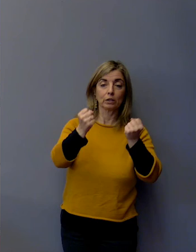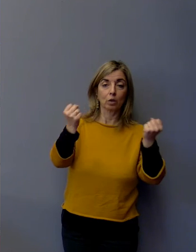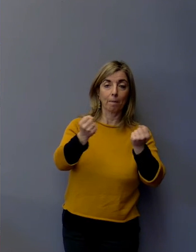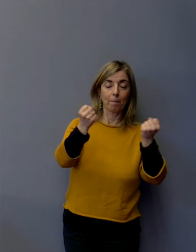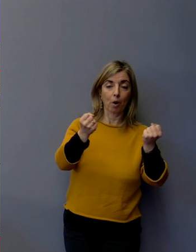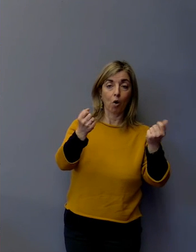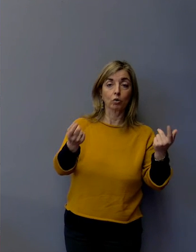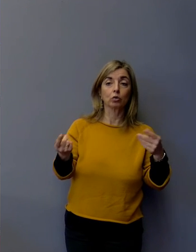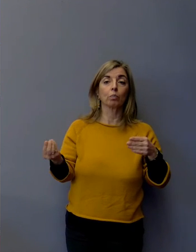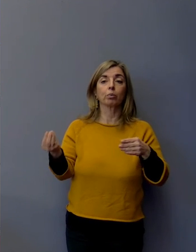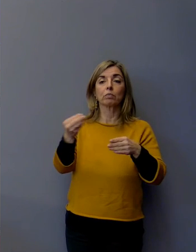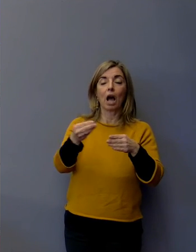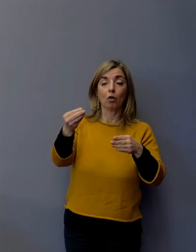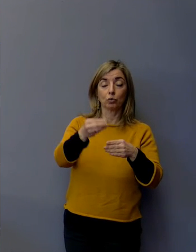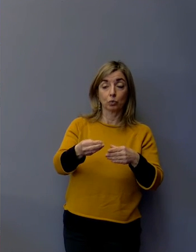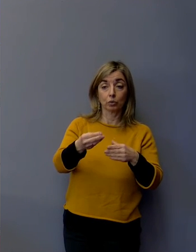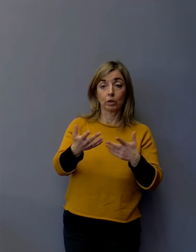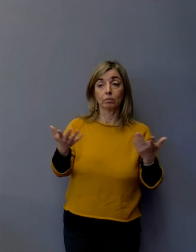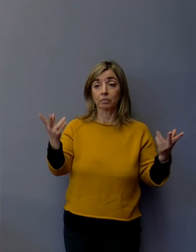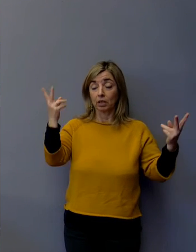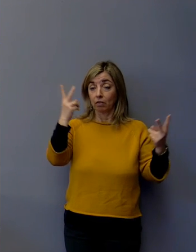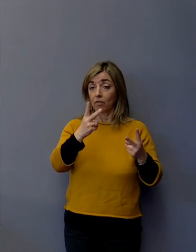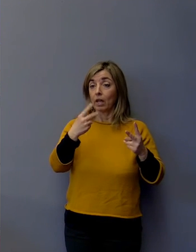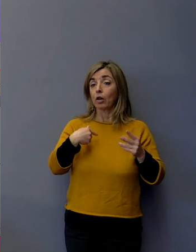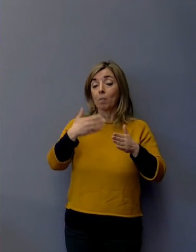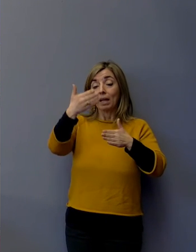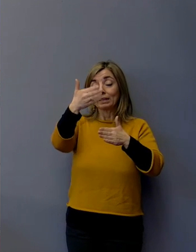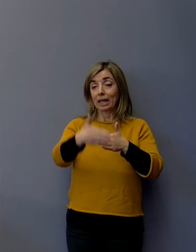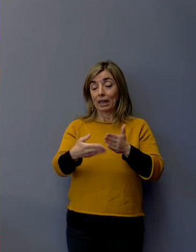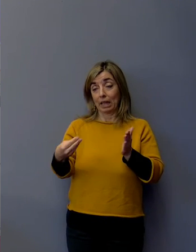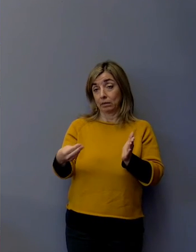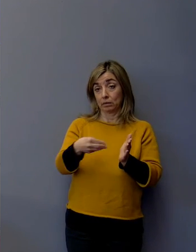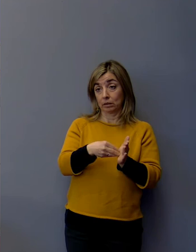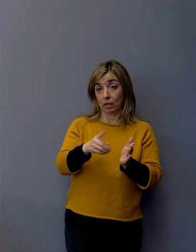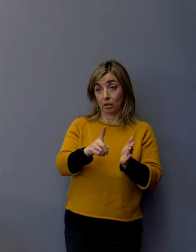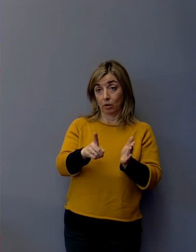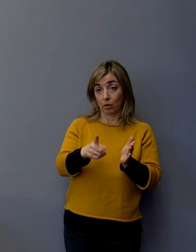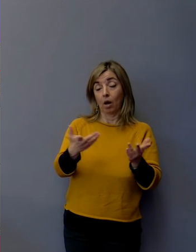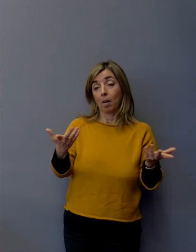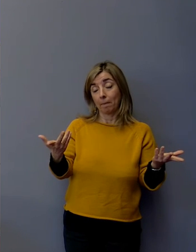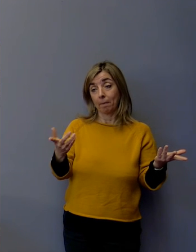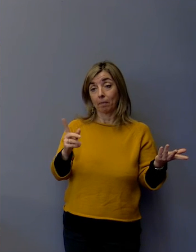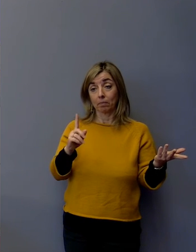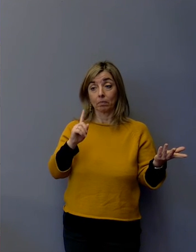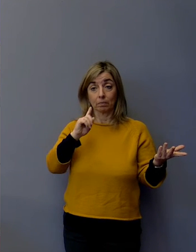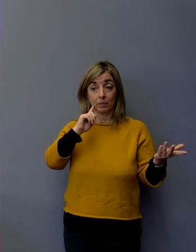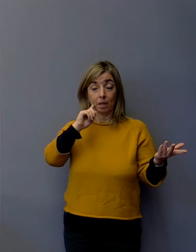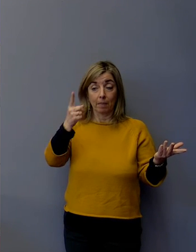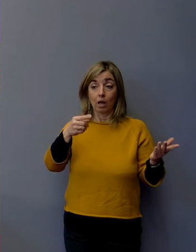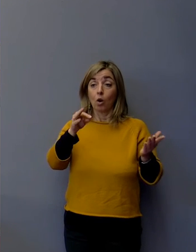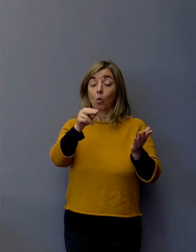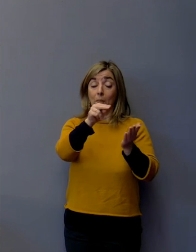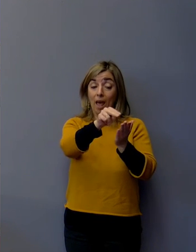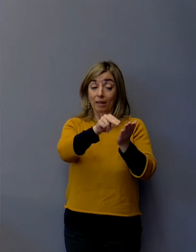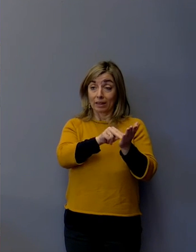aggiuntive ovviamente non ho messo la scadenza però è opportuno che non appena avremo questi dati è